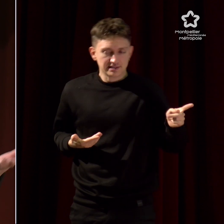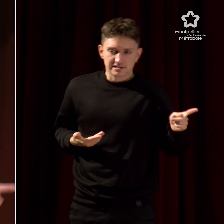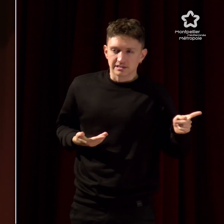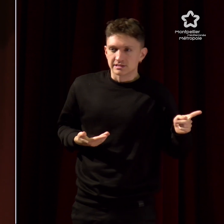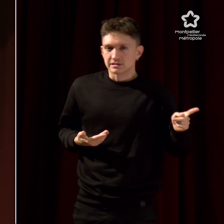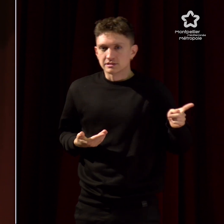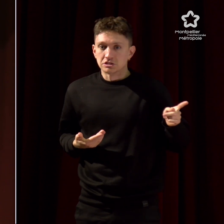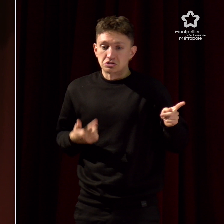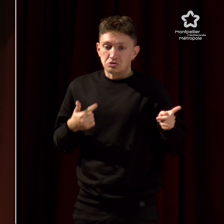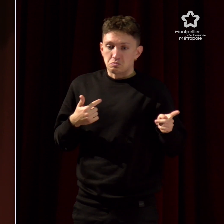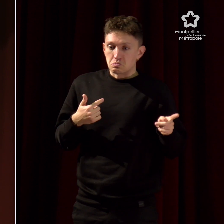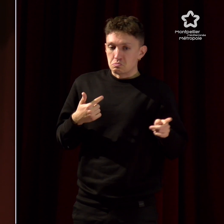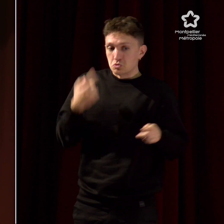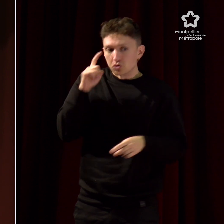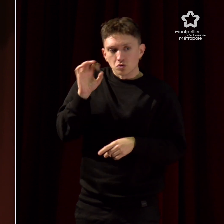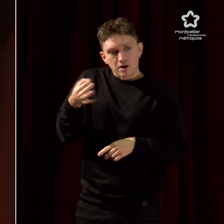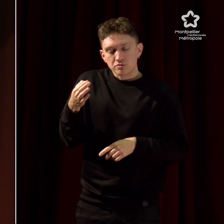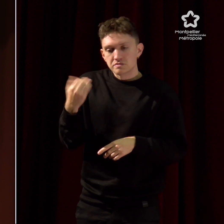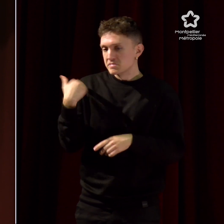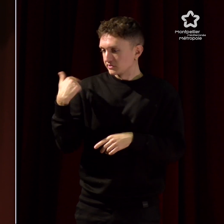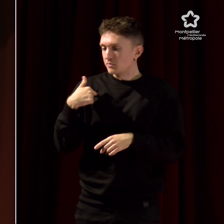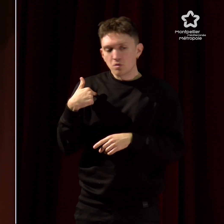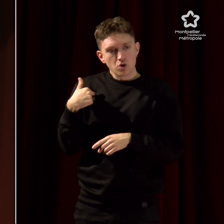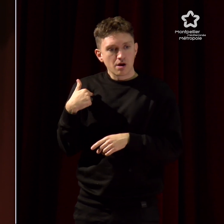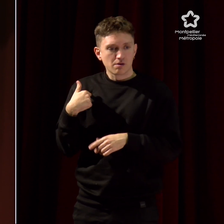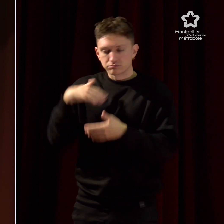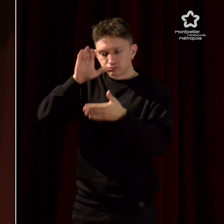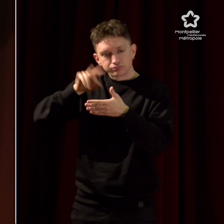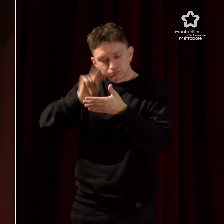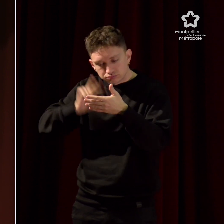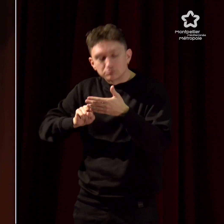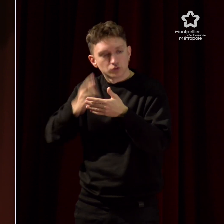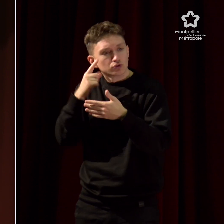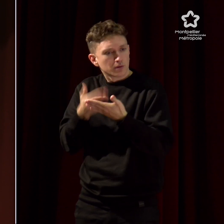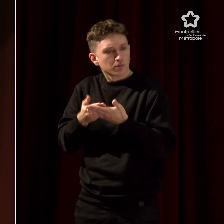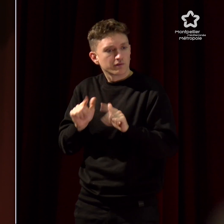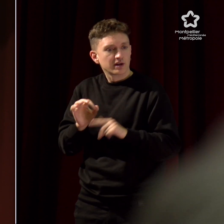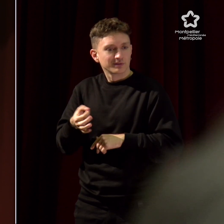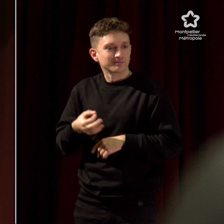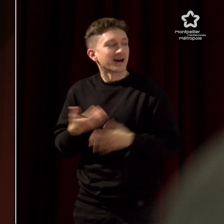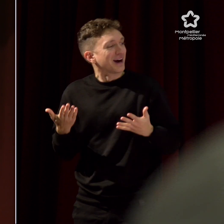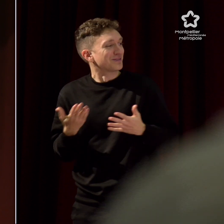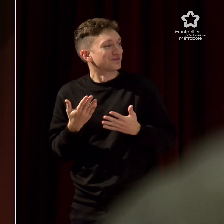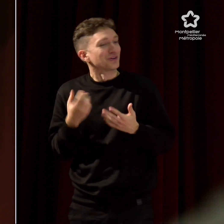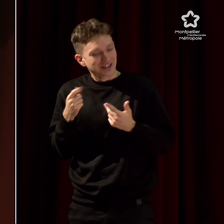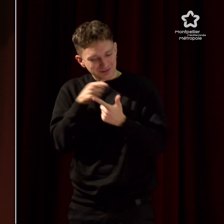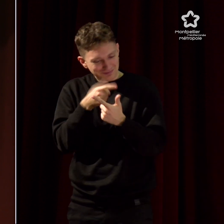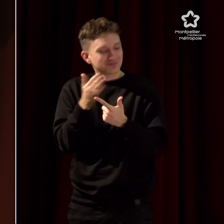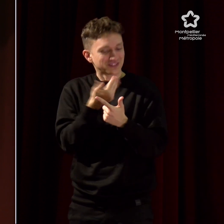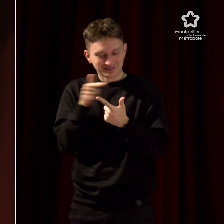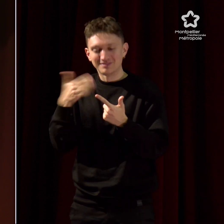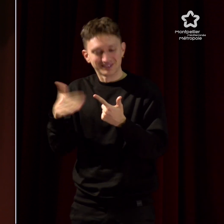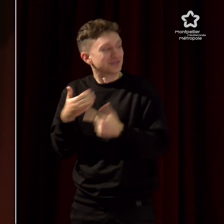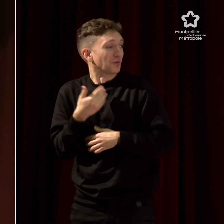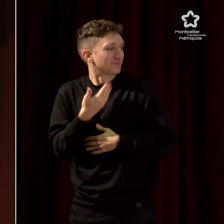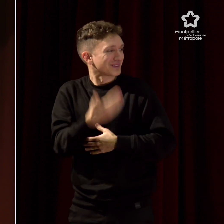Moi, des derniers travaux que j'ai vus, ça paraissait assez bien démontré, ouais. Très bien. Ben voilà, c'est tout. Je voulais juste savoir ça. Merci